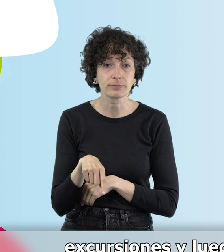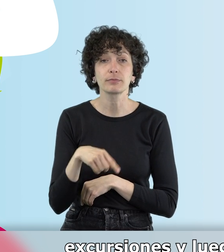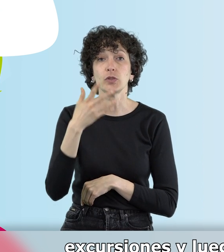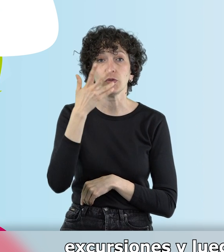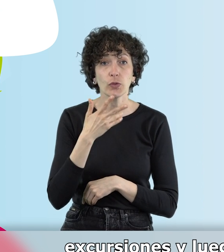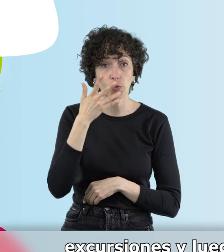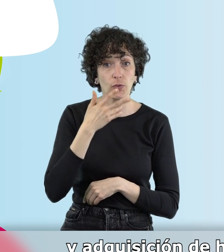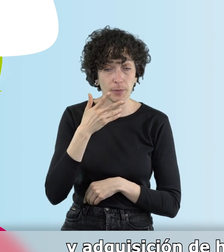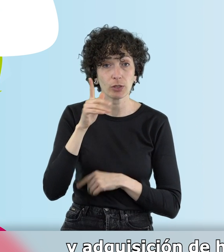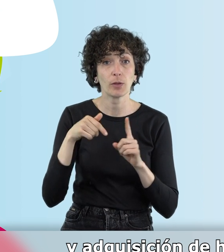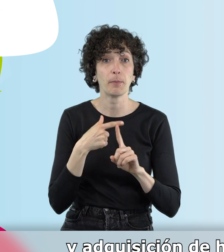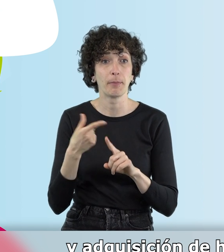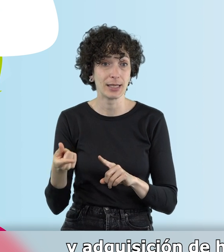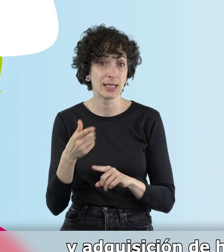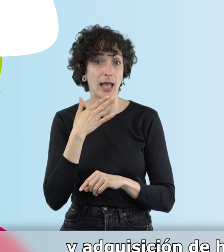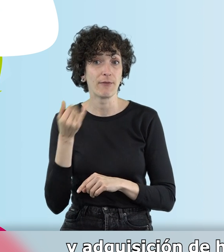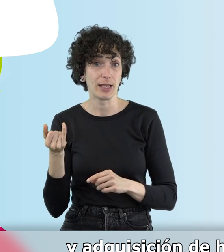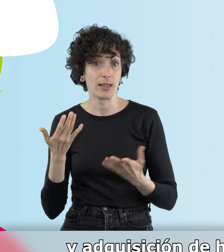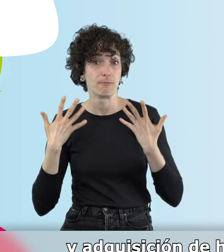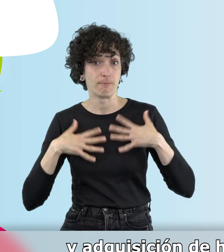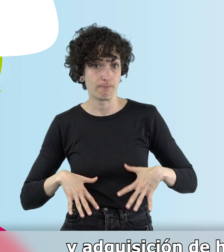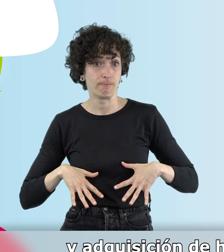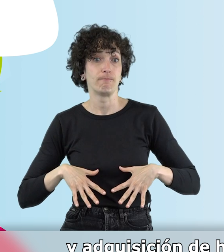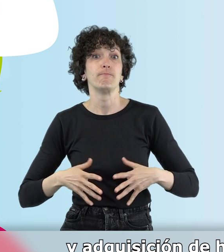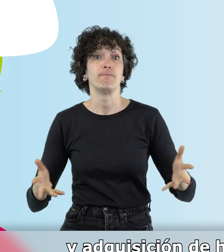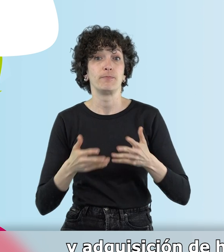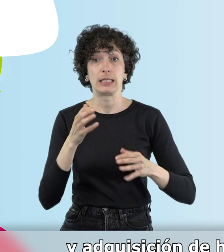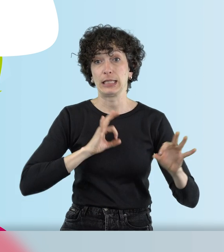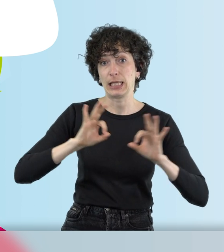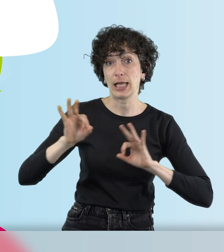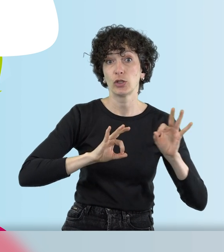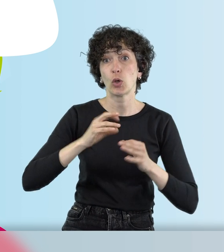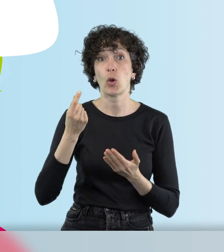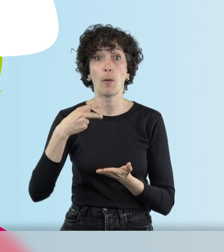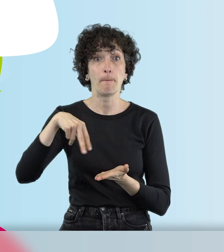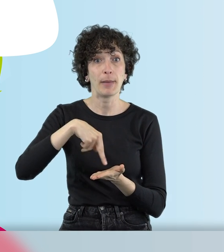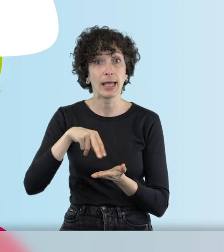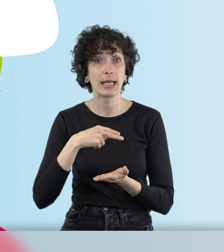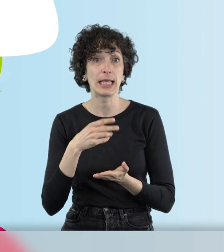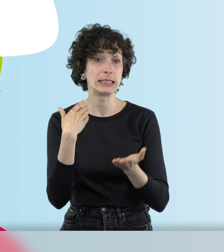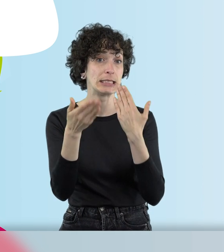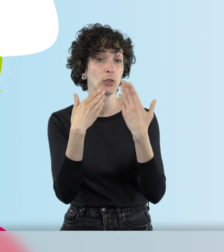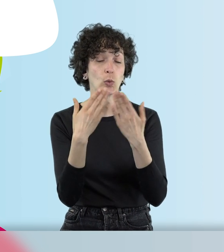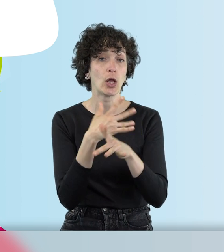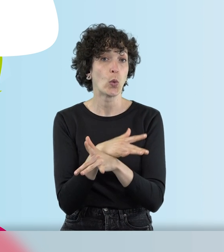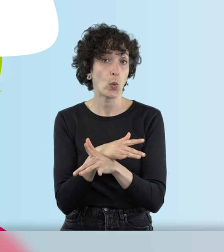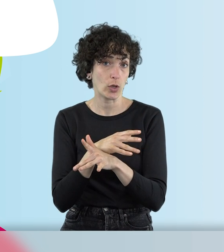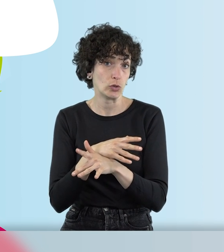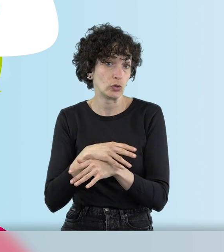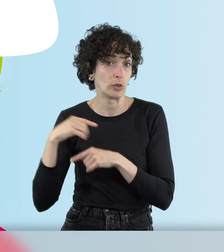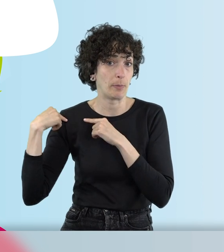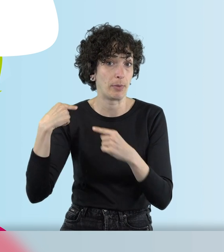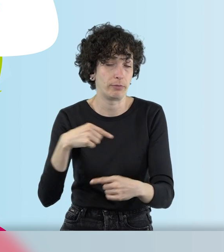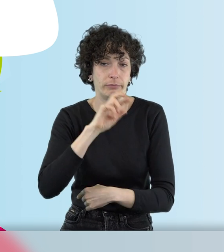pues promoción del conocimiento y adquisición de habilidades, como por ejemplo teatro, bailes en línea, tertulias, juegos populares,